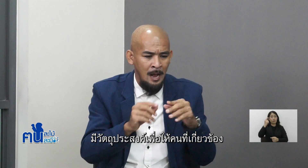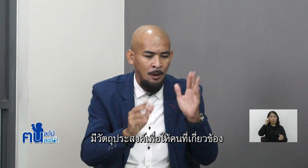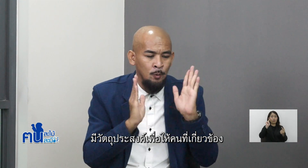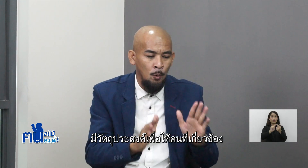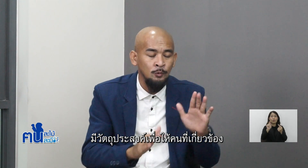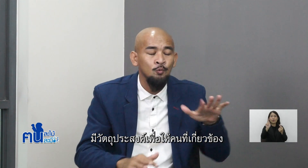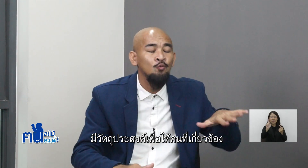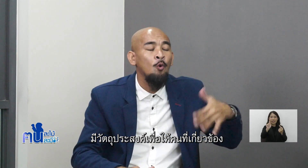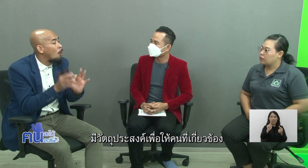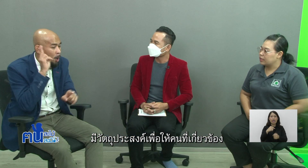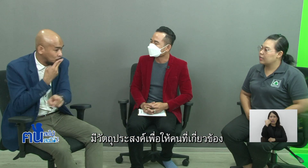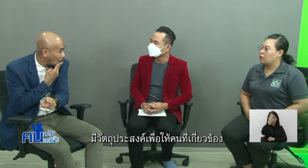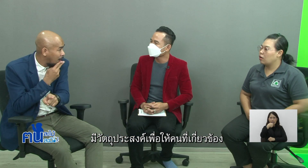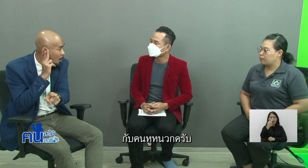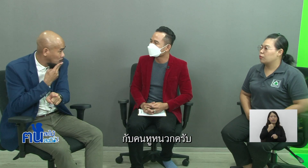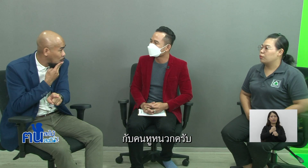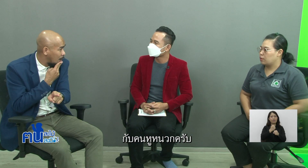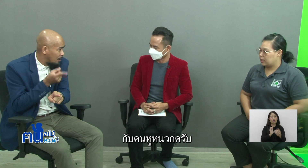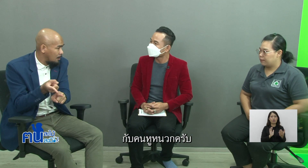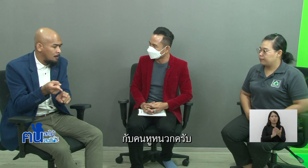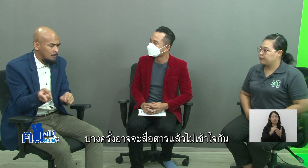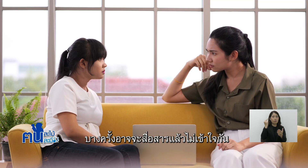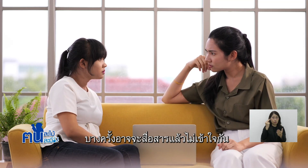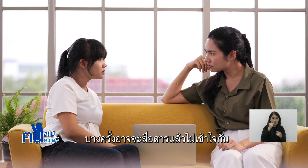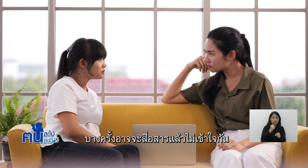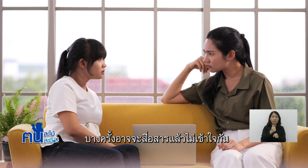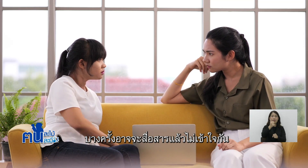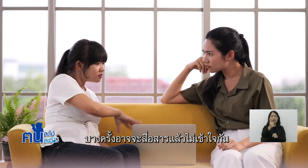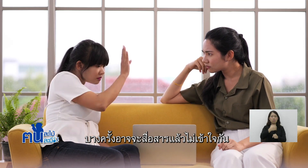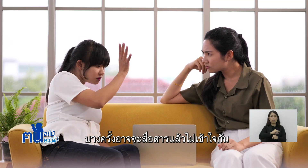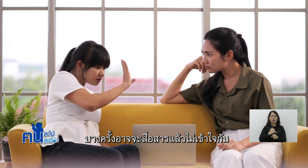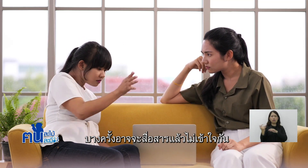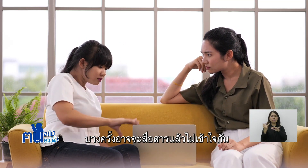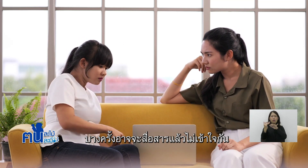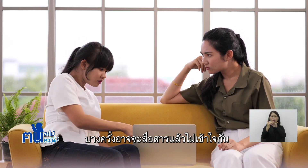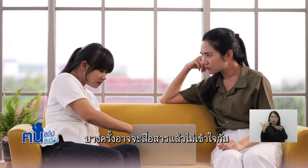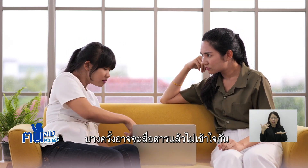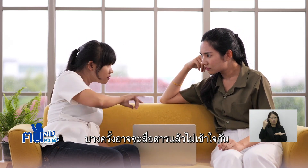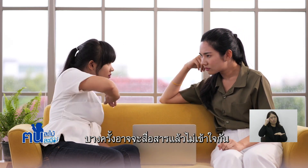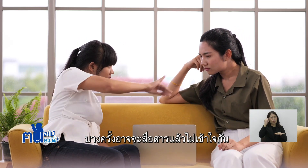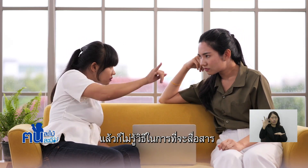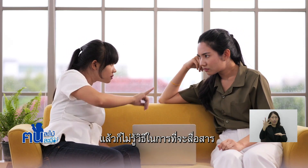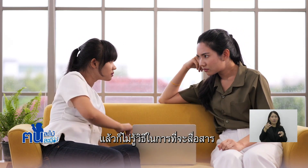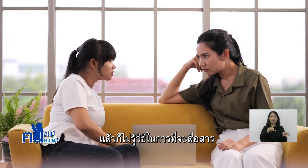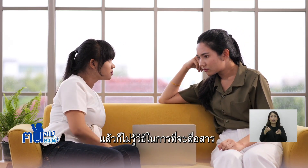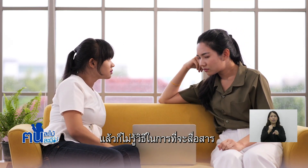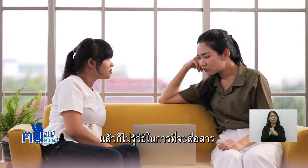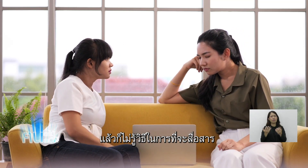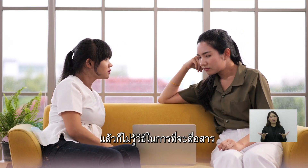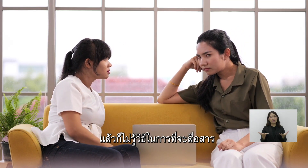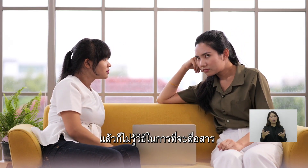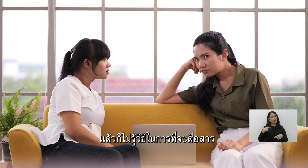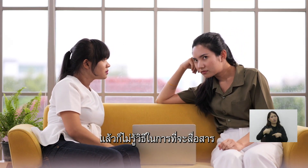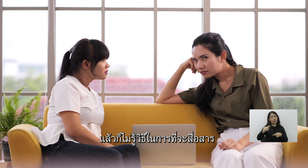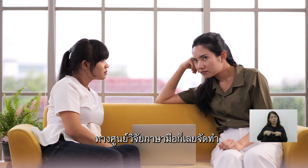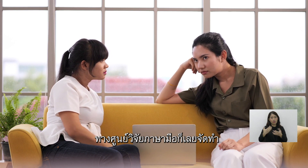มีวัตถุประสงค์เพื่อให้คนที่เกี่ยวข้องกับคนหูหนวกอะครับบางครั้งอะอาจจะสื่อสารแล้วไม่เข้าใจกันแล้วก็ไม่รู้วิธีในการที่จะ